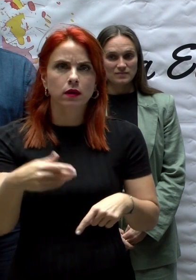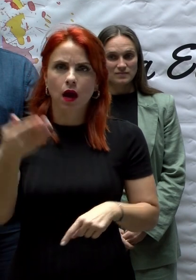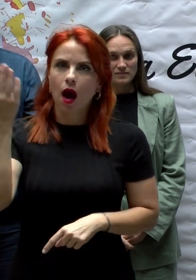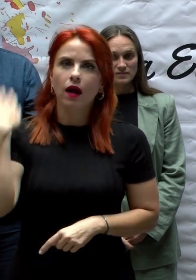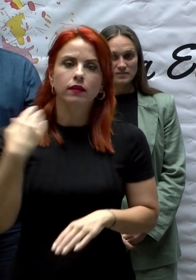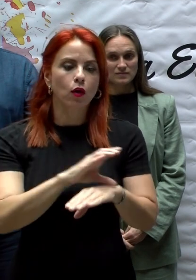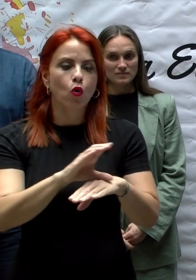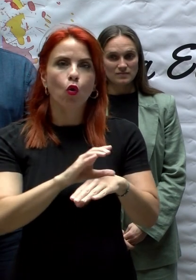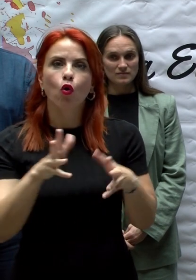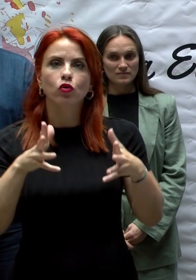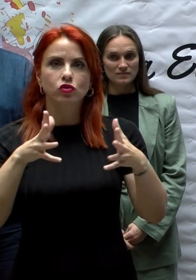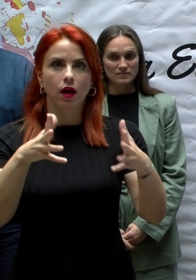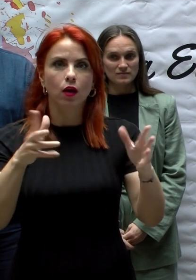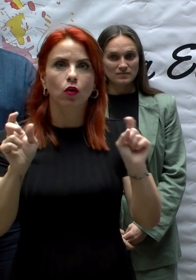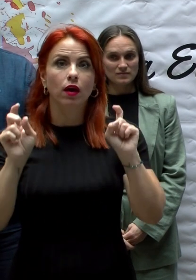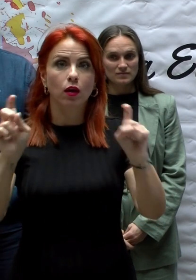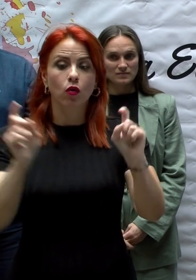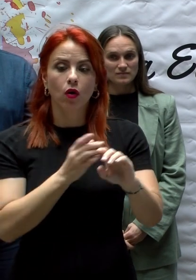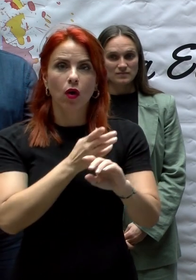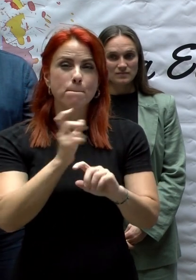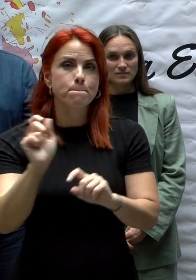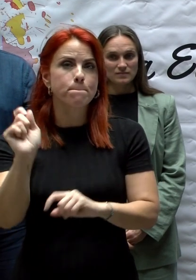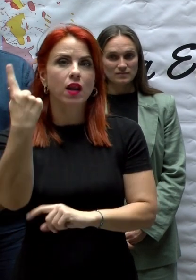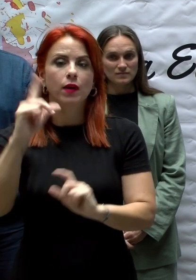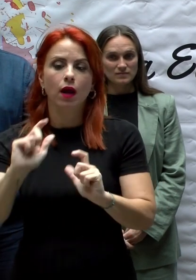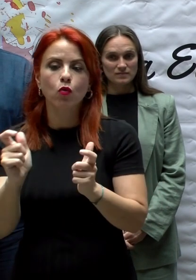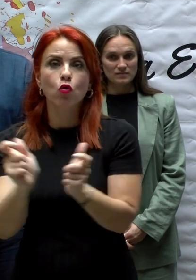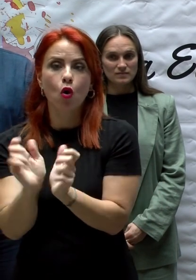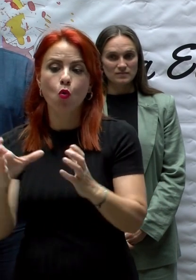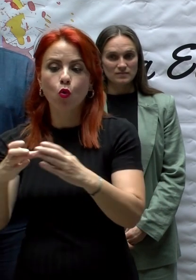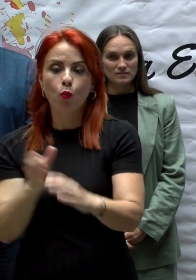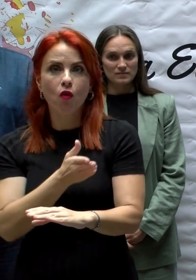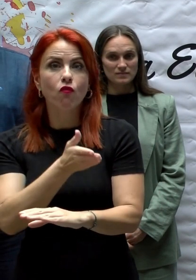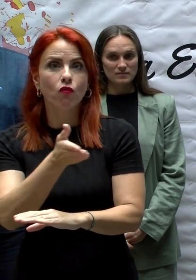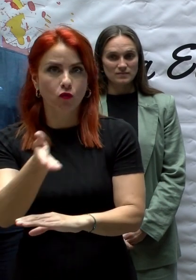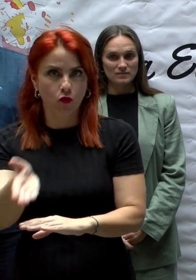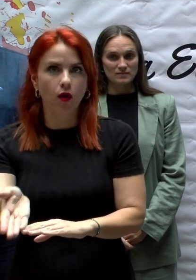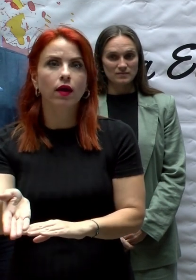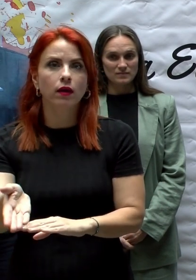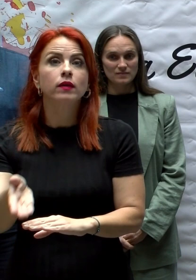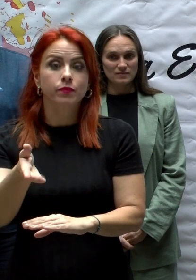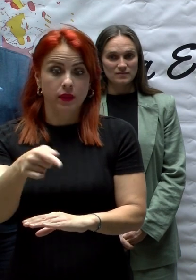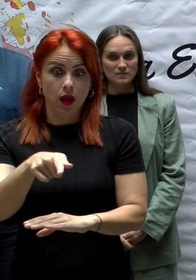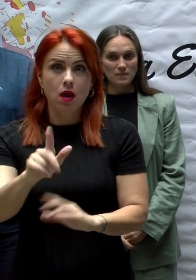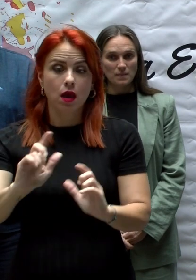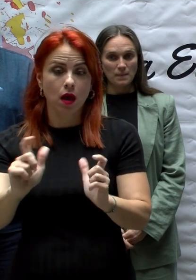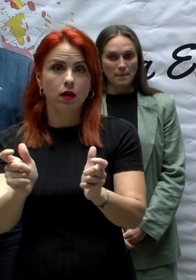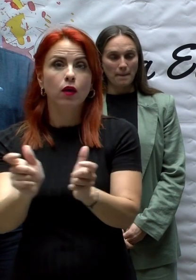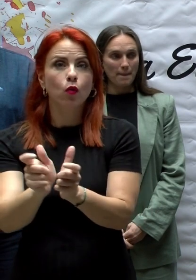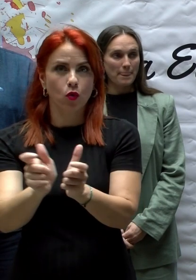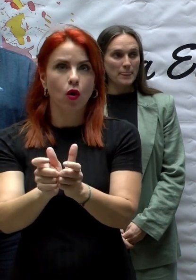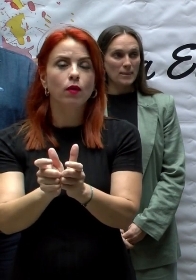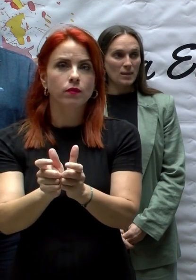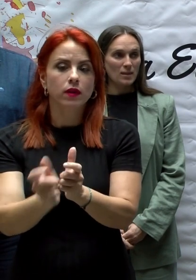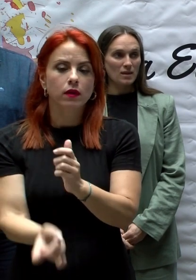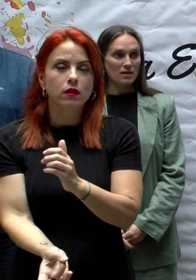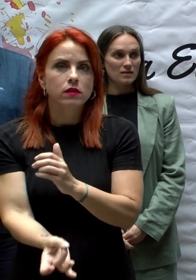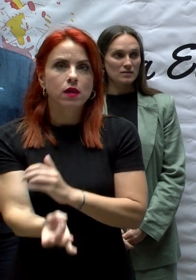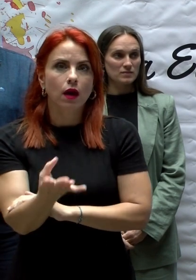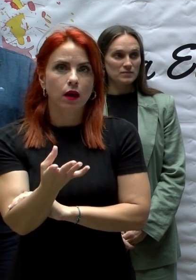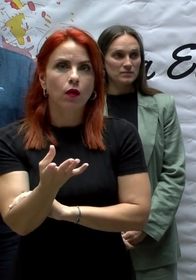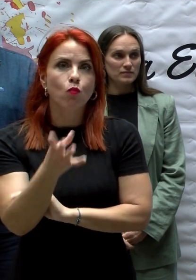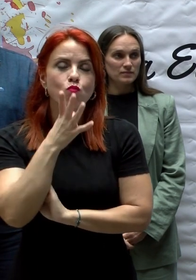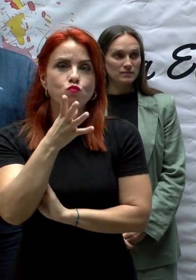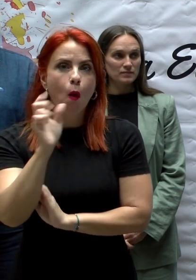consejero de Educación asistía el otro día a la primera reunión de grupos que se ha creado también en el marco de la